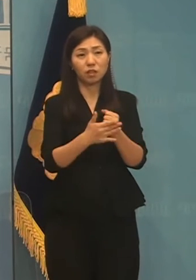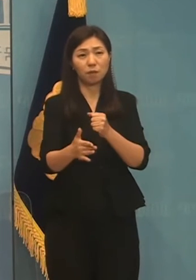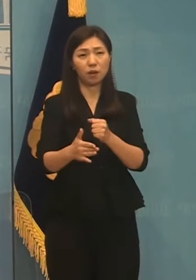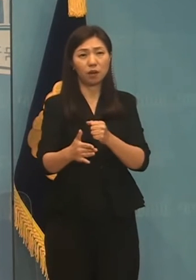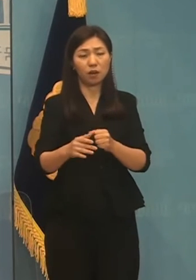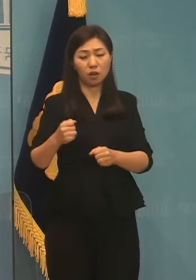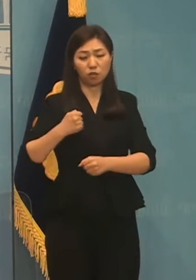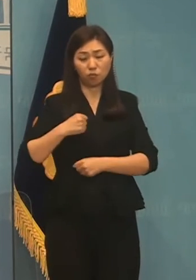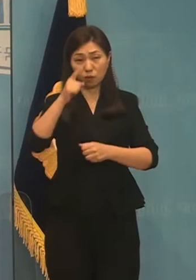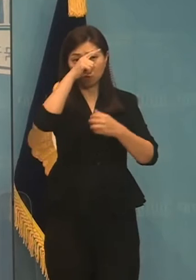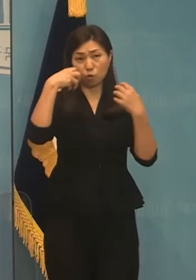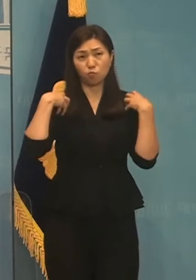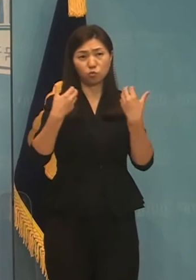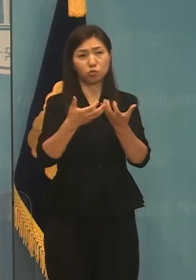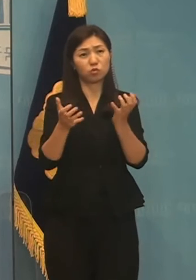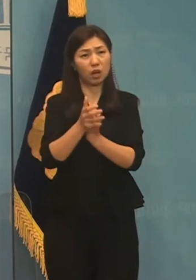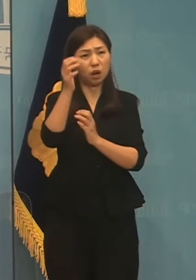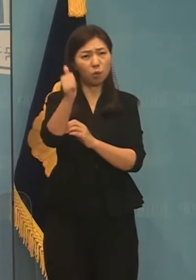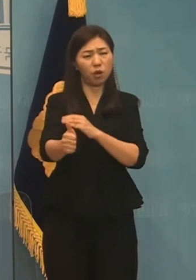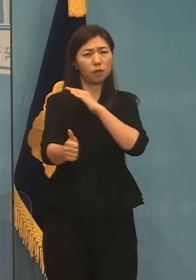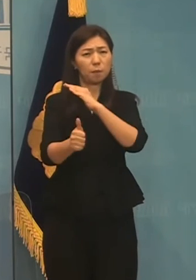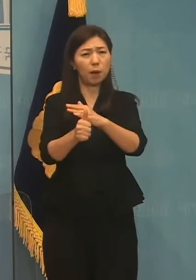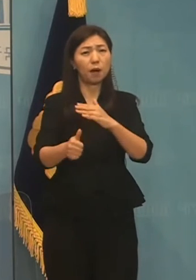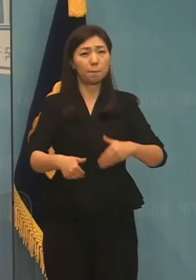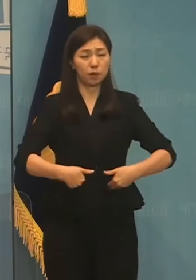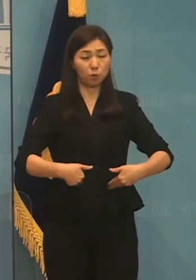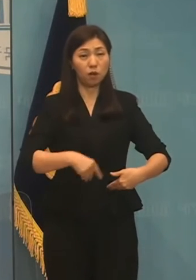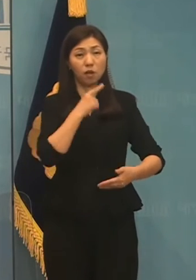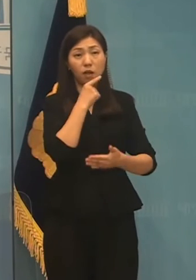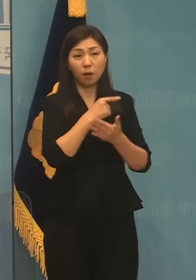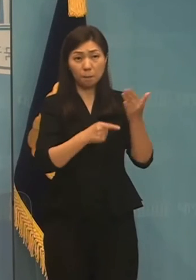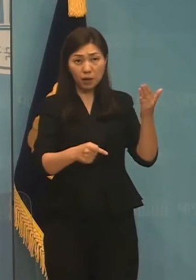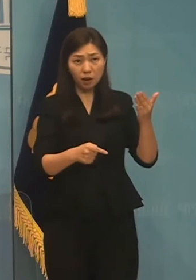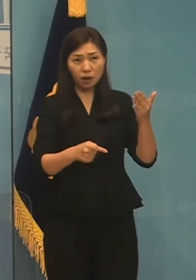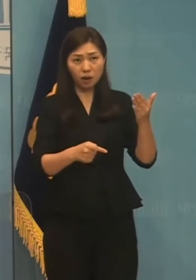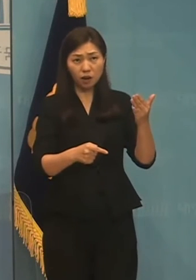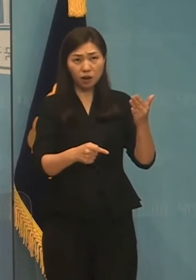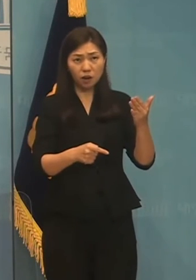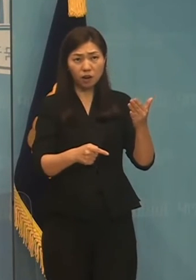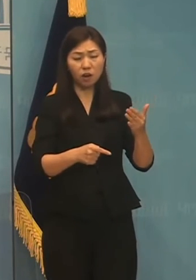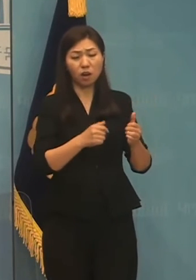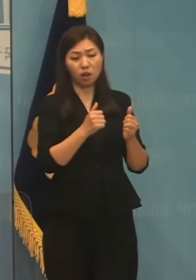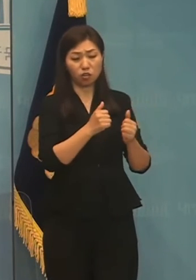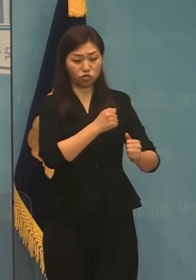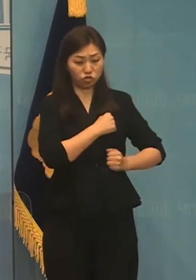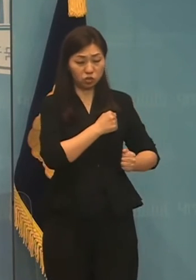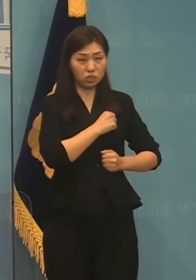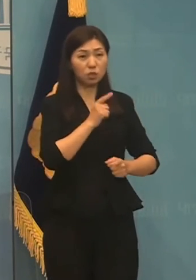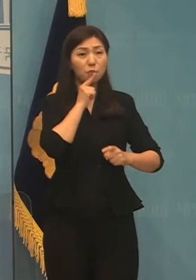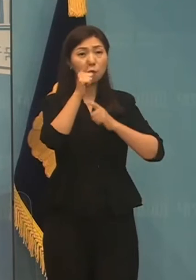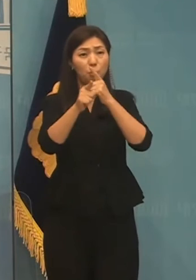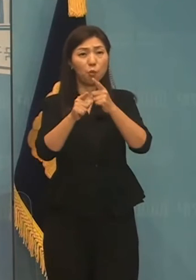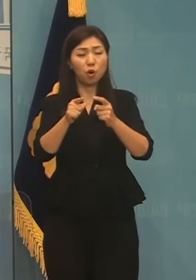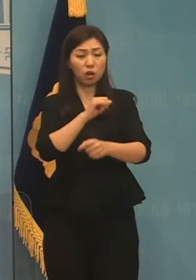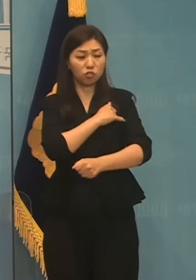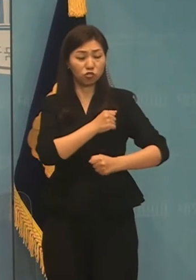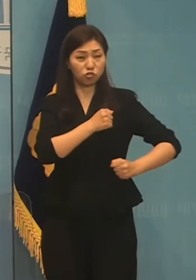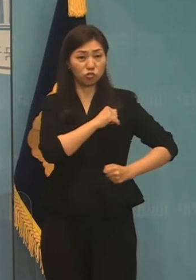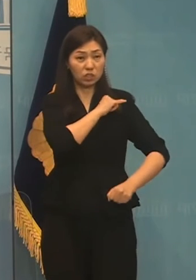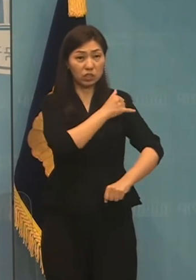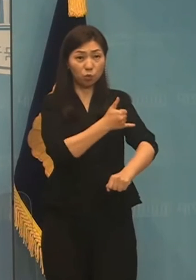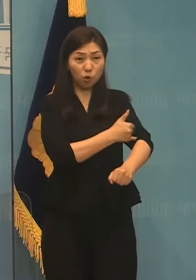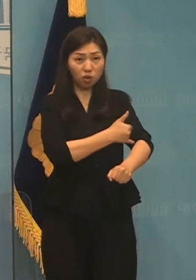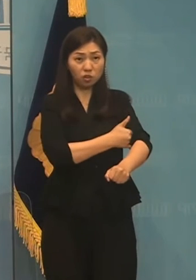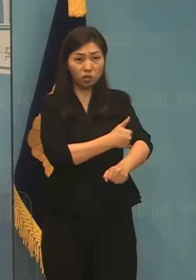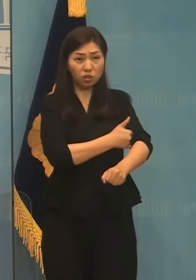1 패 일에 세포를 받은 그 인권 세탁에 따라 면 아 가수 창고에